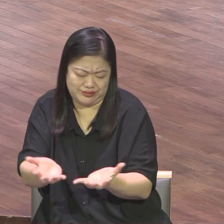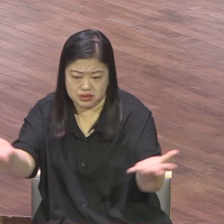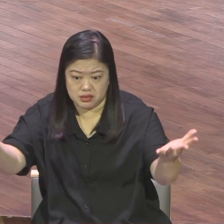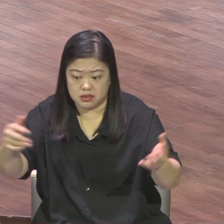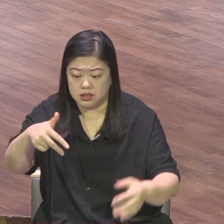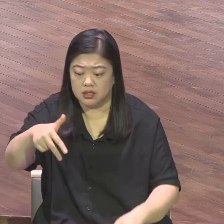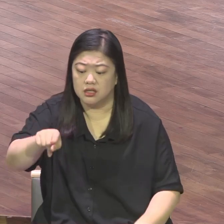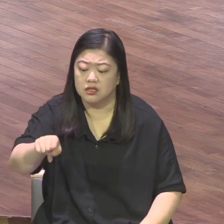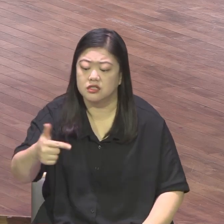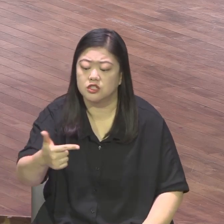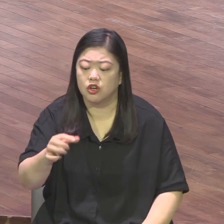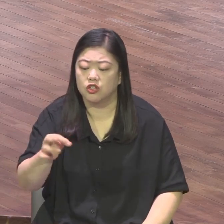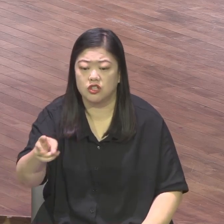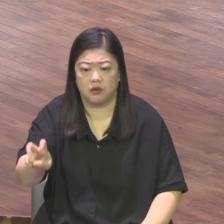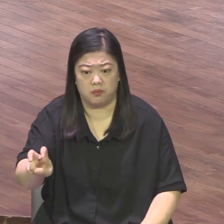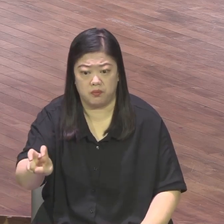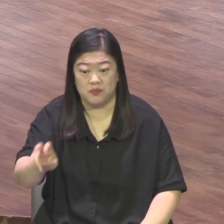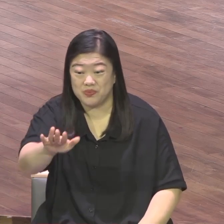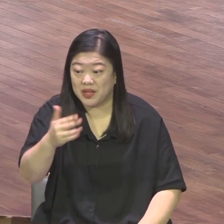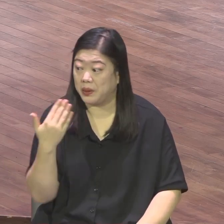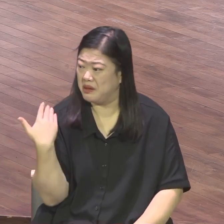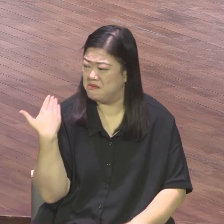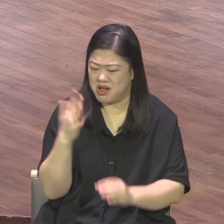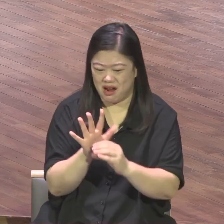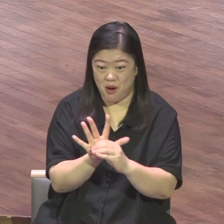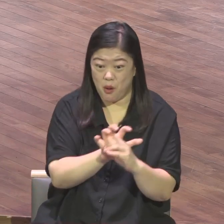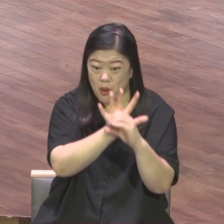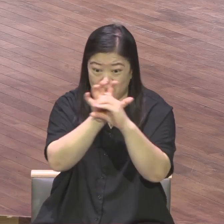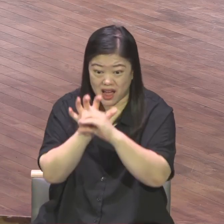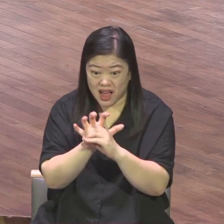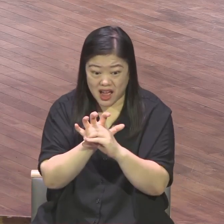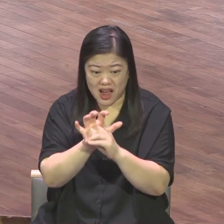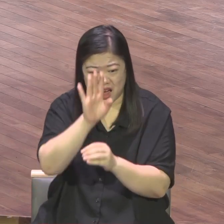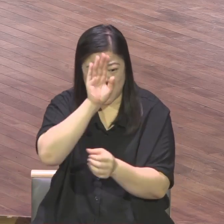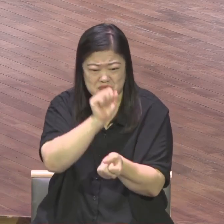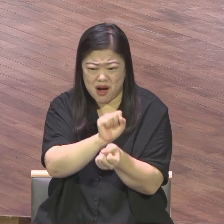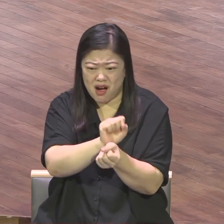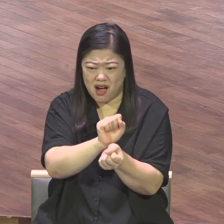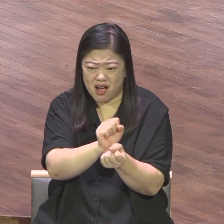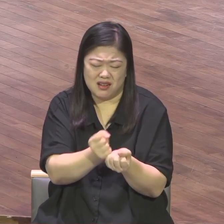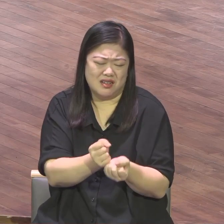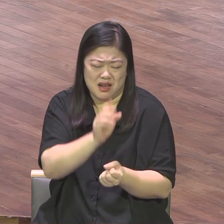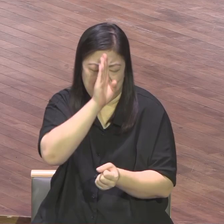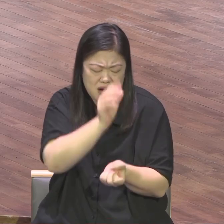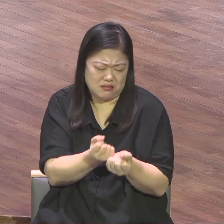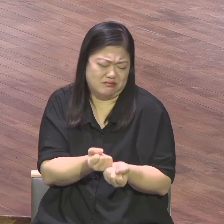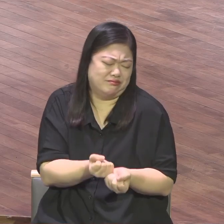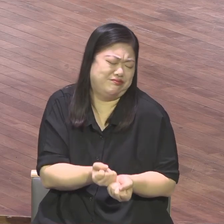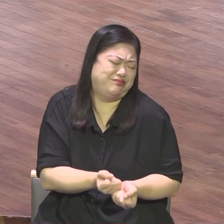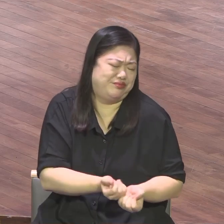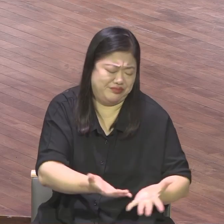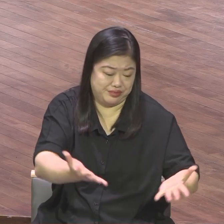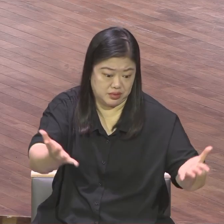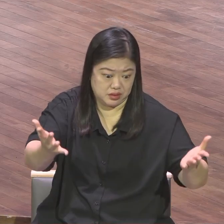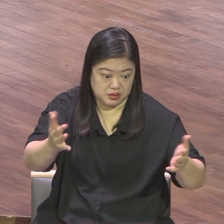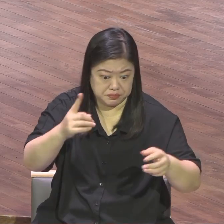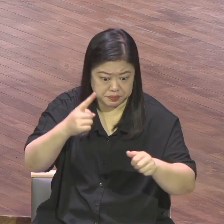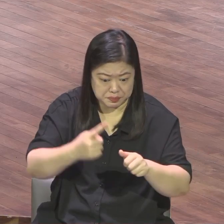코로나19와 같은 세상의 전염병은 사람을 죽이는 역할을 하죠. 코로나 걸리면 죽이는 역할을